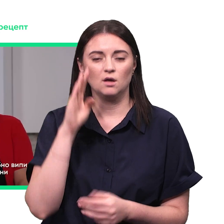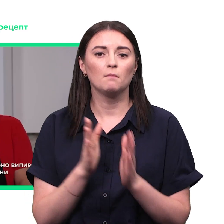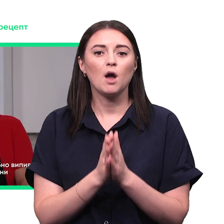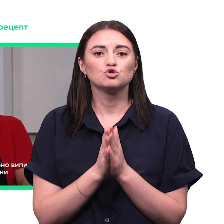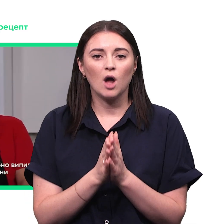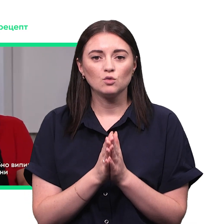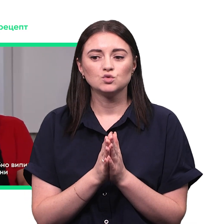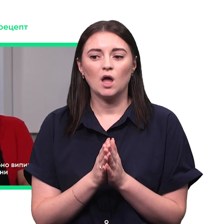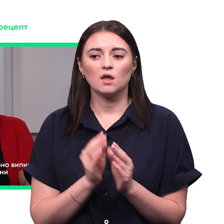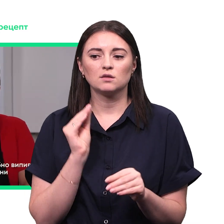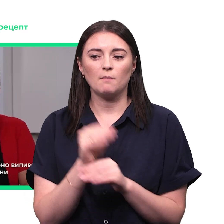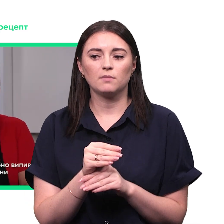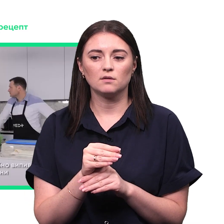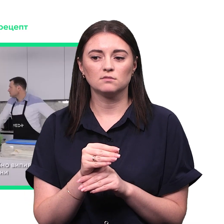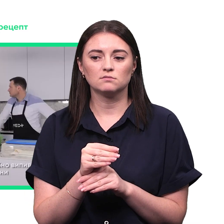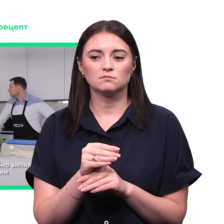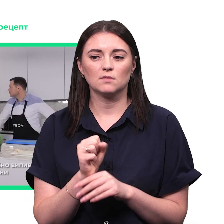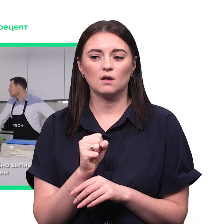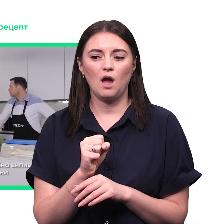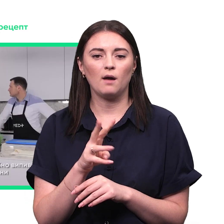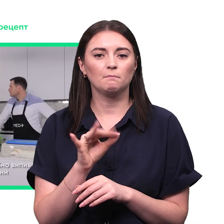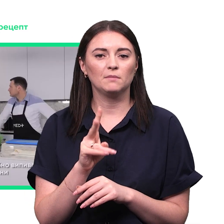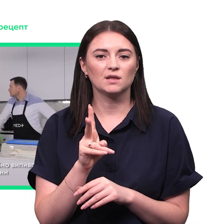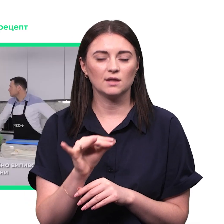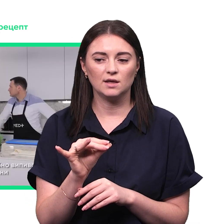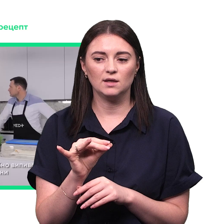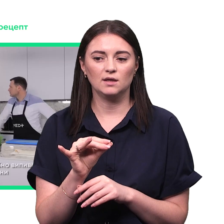Пожалуйста, добавляйте туда аминки, добавляйте туда